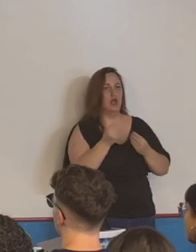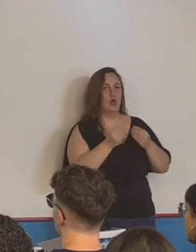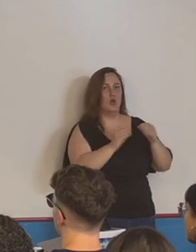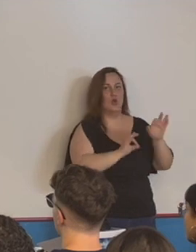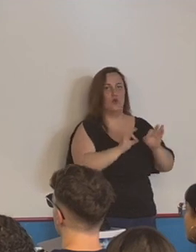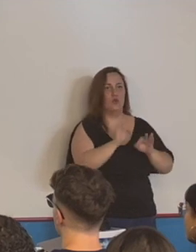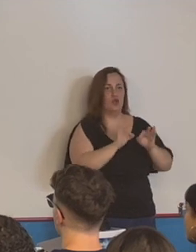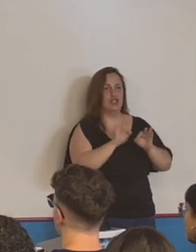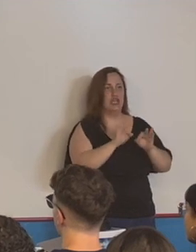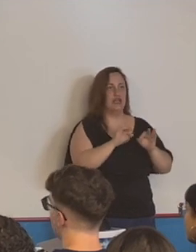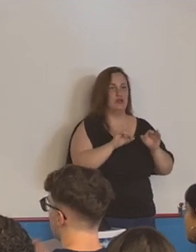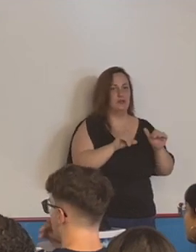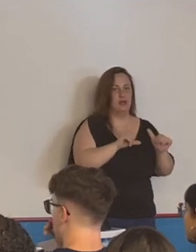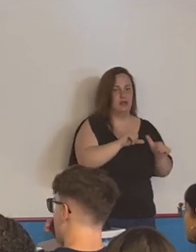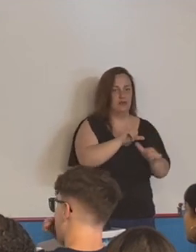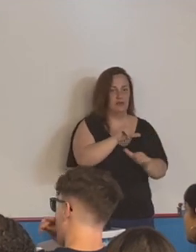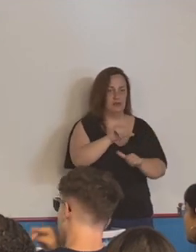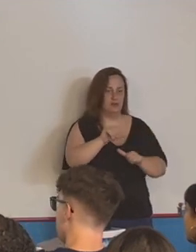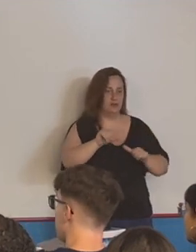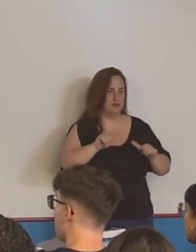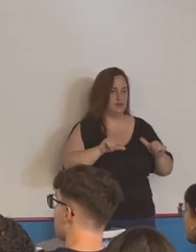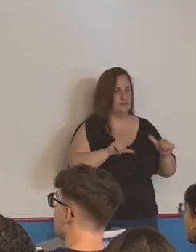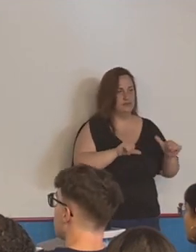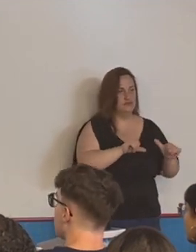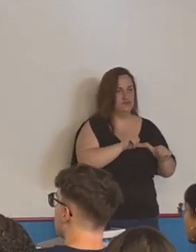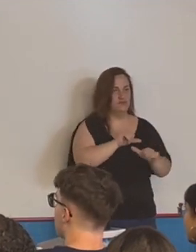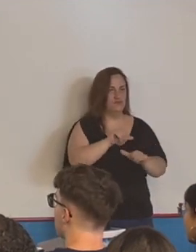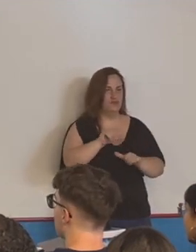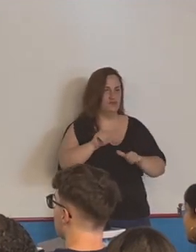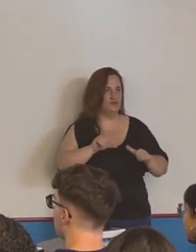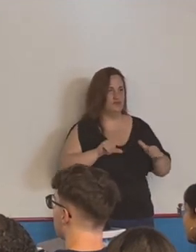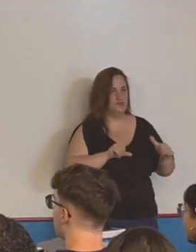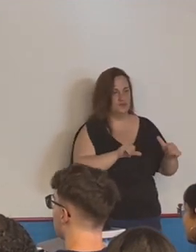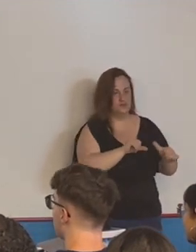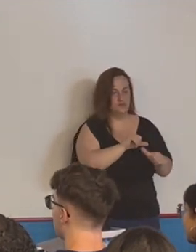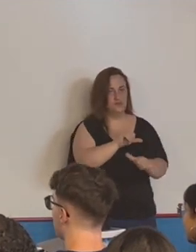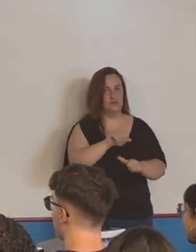se movimentar. Então,